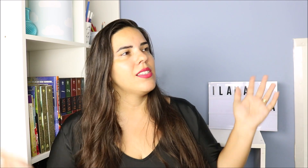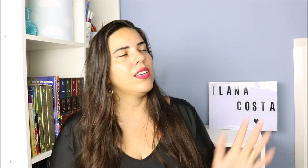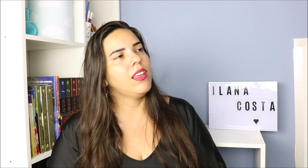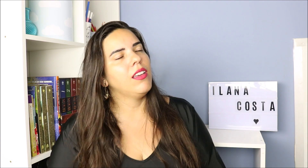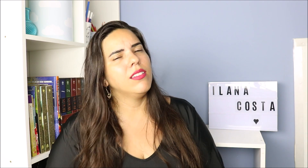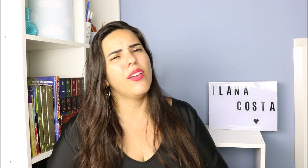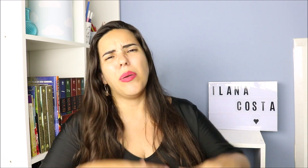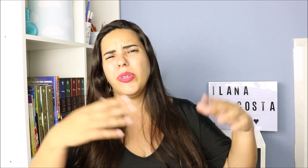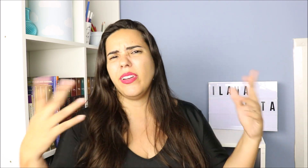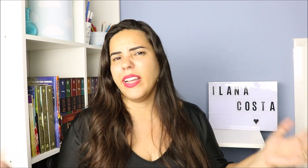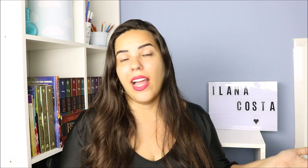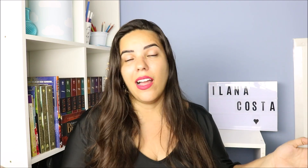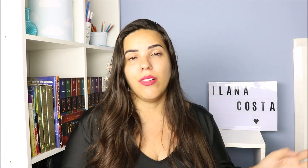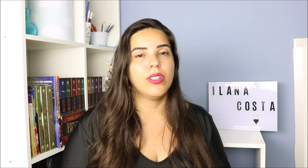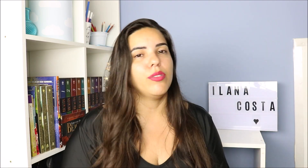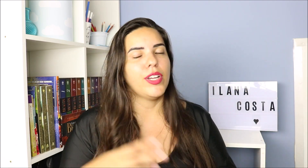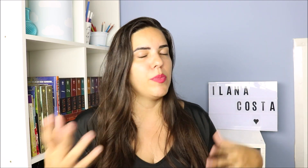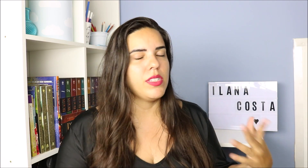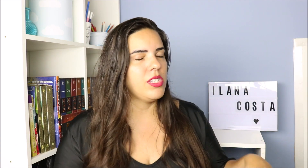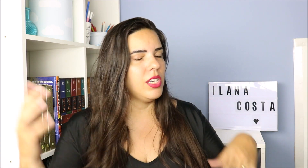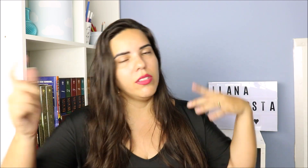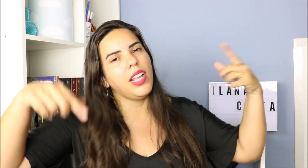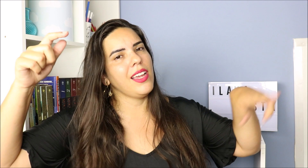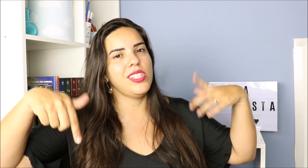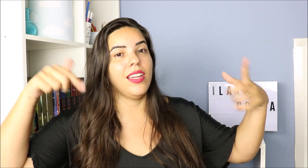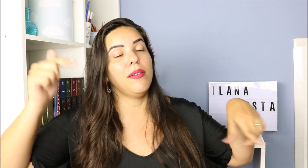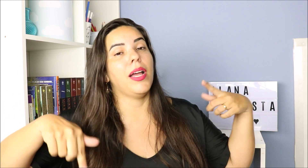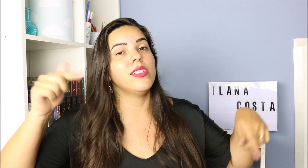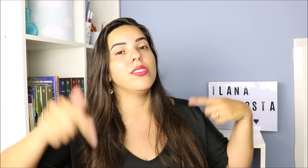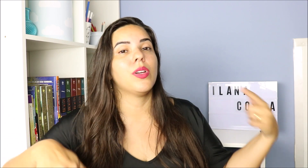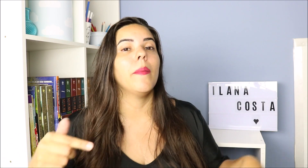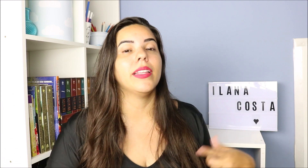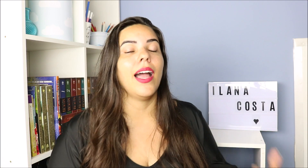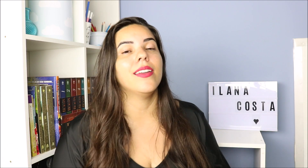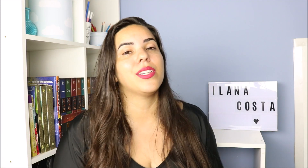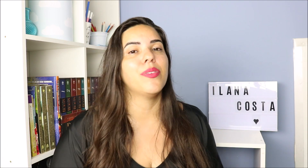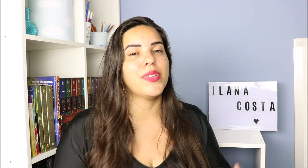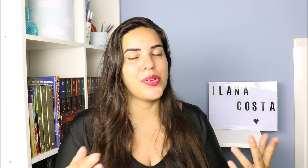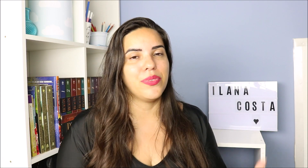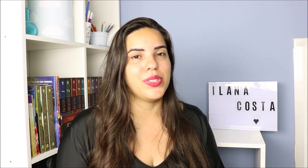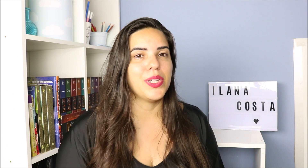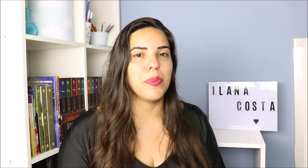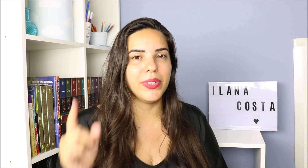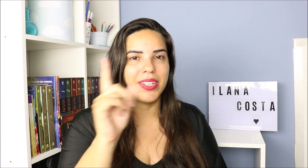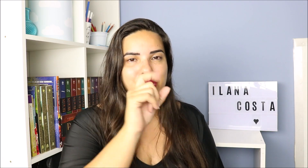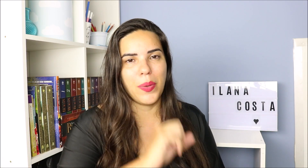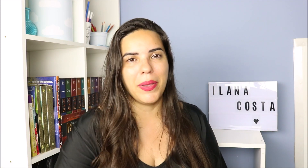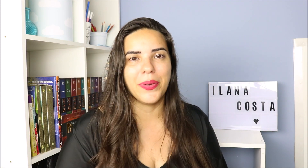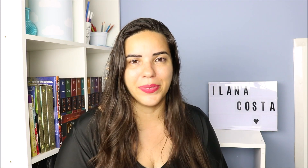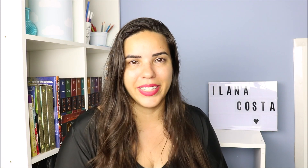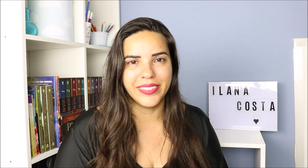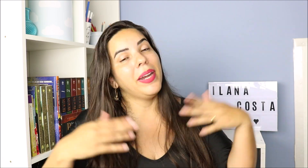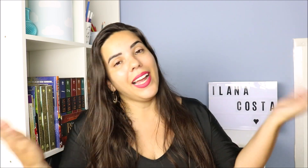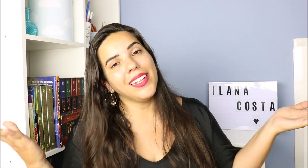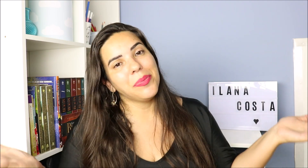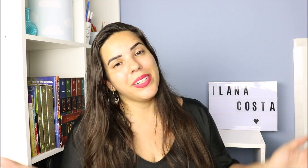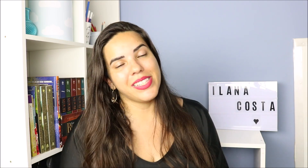assim que não é muito legal ou que não faz muito sentido, deixa aí embaixo nos comentários que eu vou fazer um vídeo respondendo a sua pergunta. Obrigada por assistir